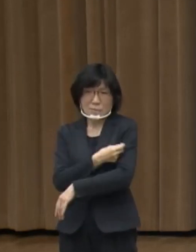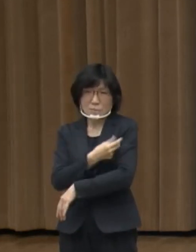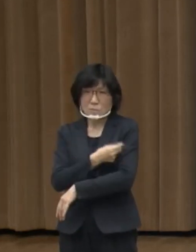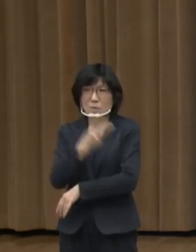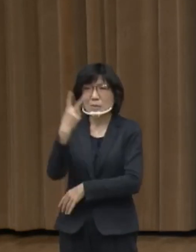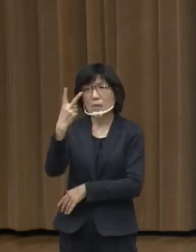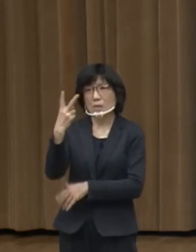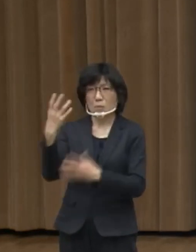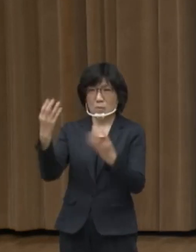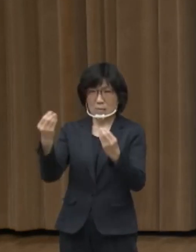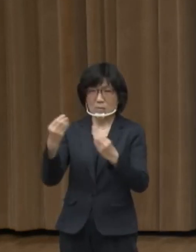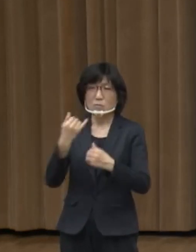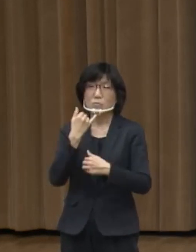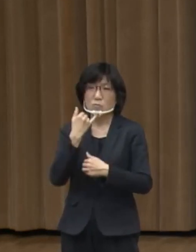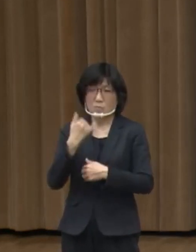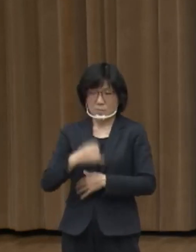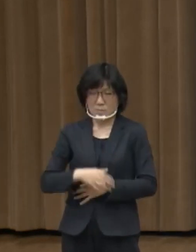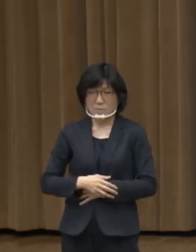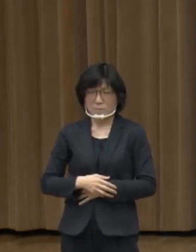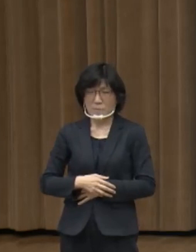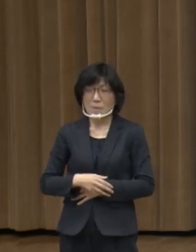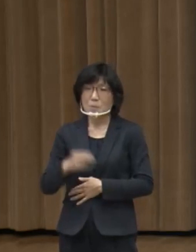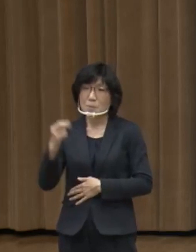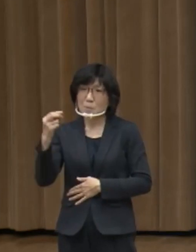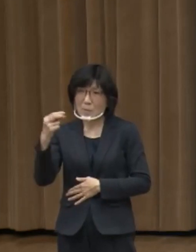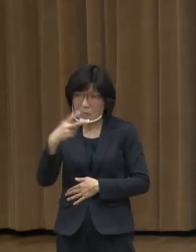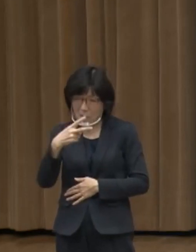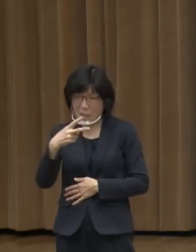です。2回の接種、または